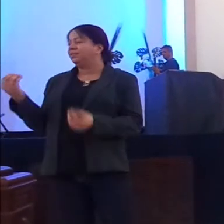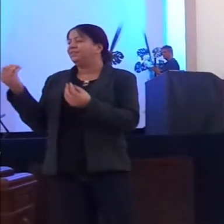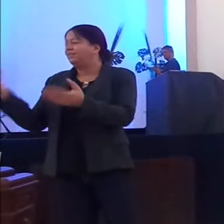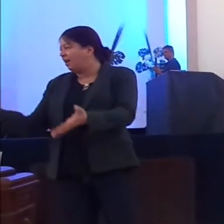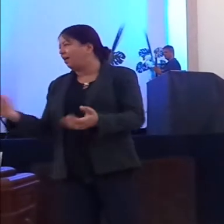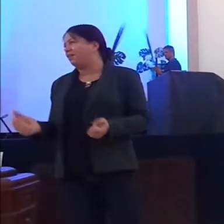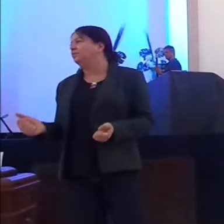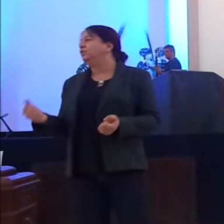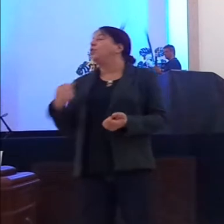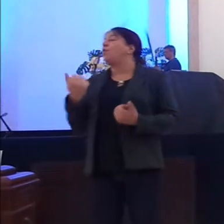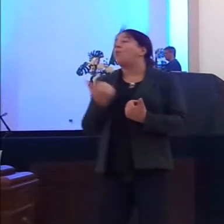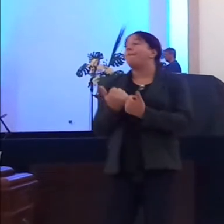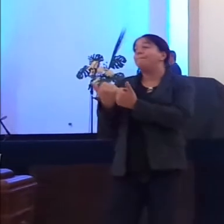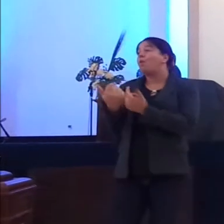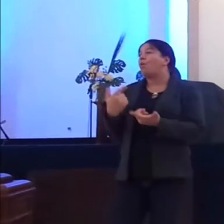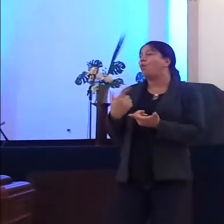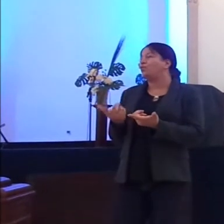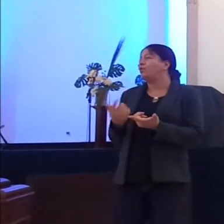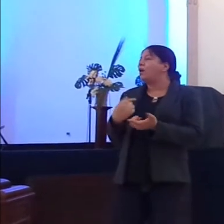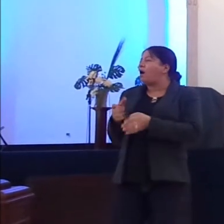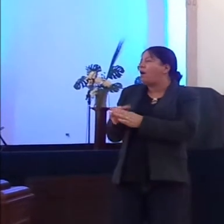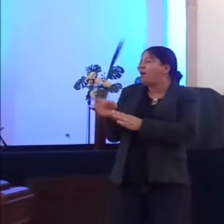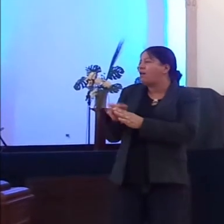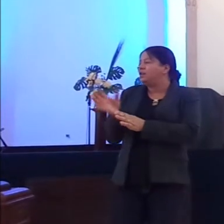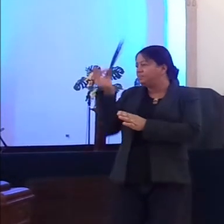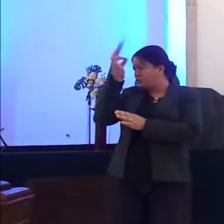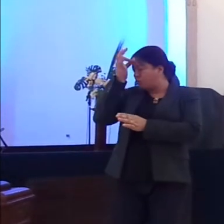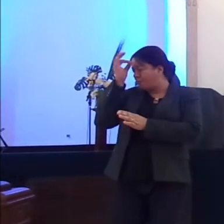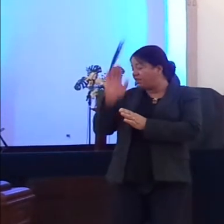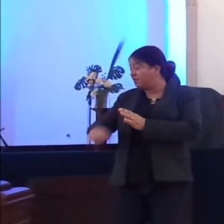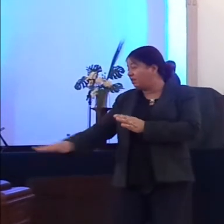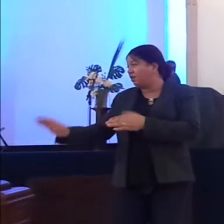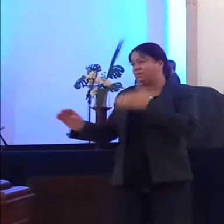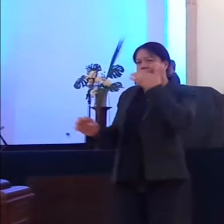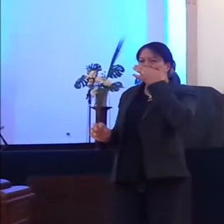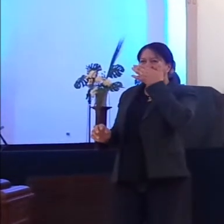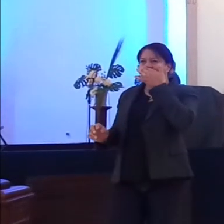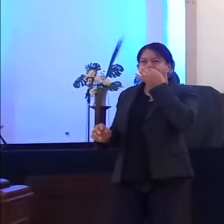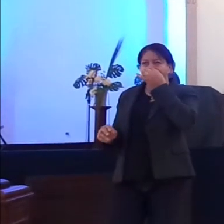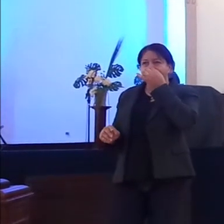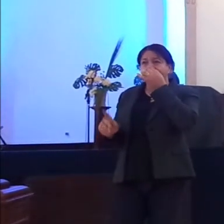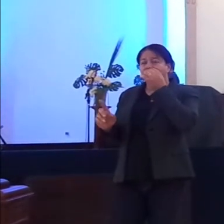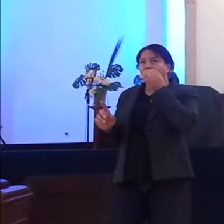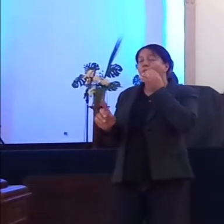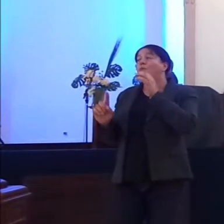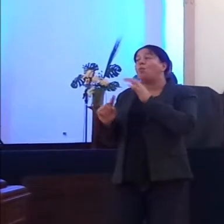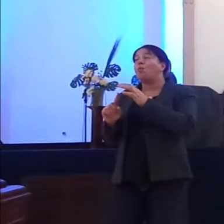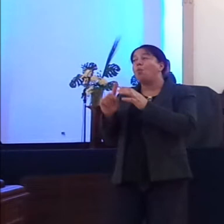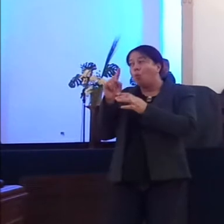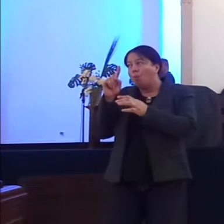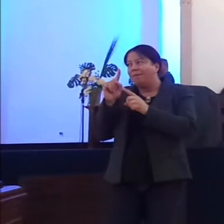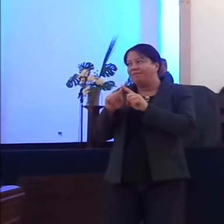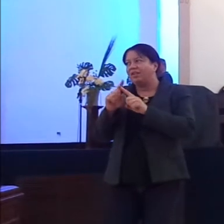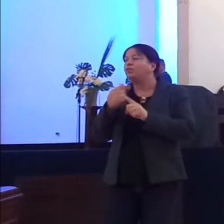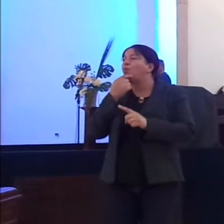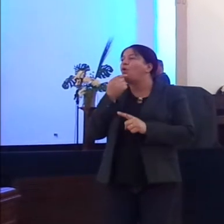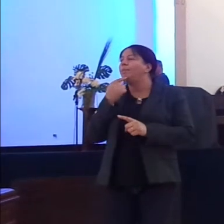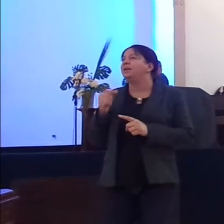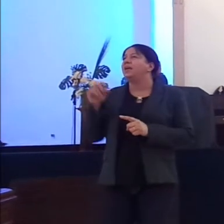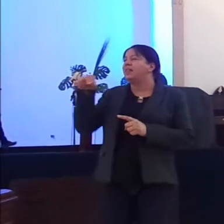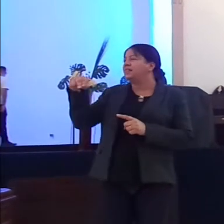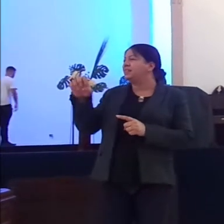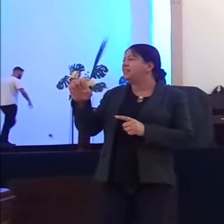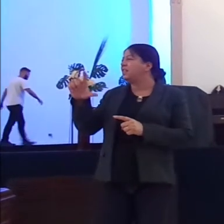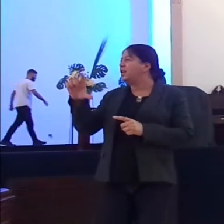concedidas, o apoio e orientação espiritual que é dado às crianças. Uma vez, Nelson Mandela,